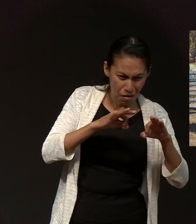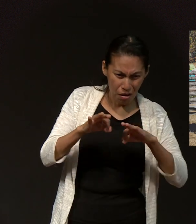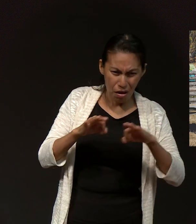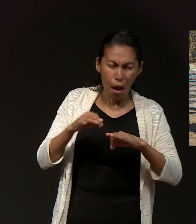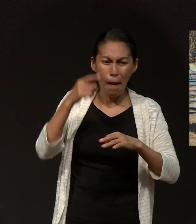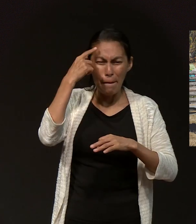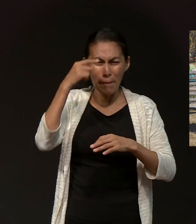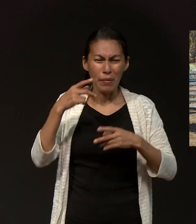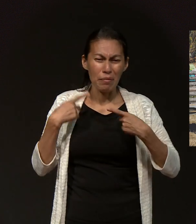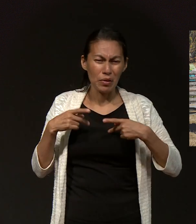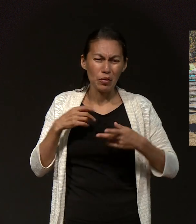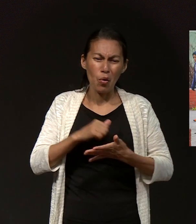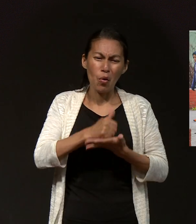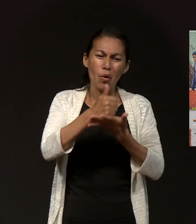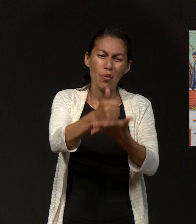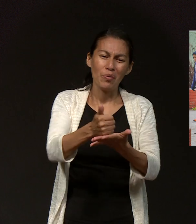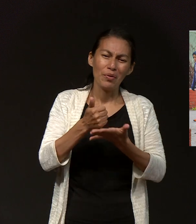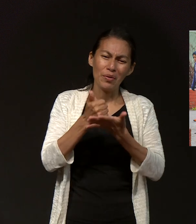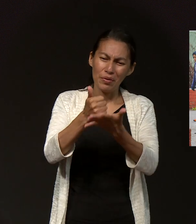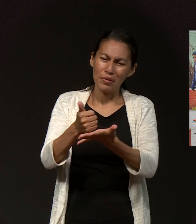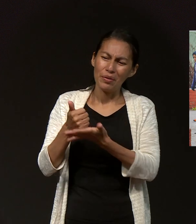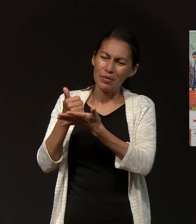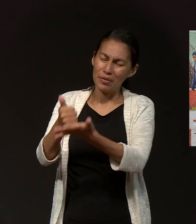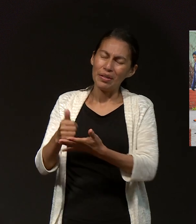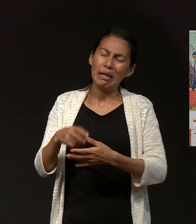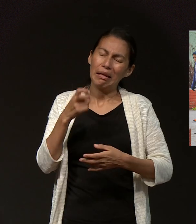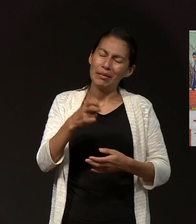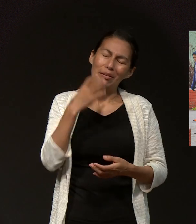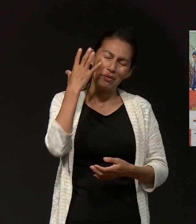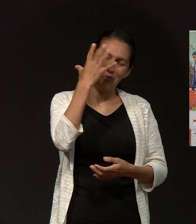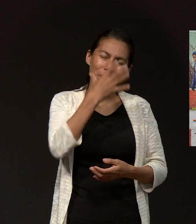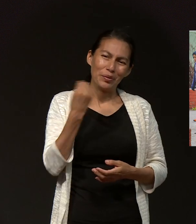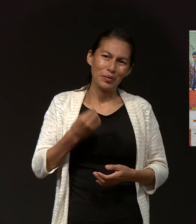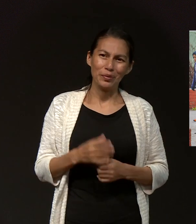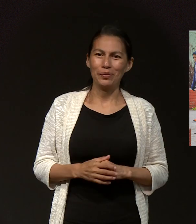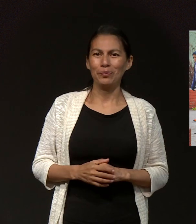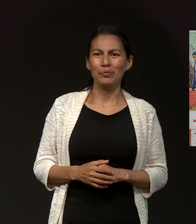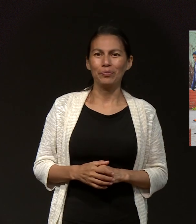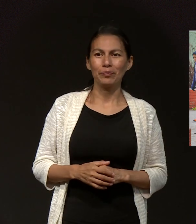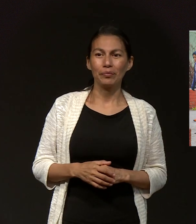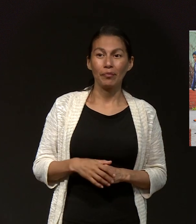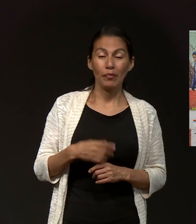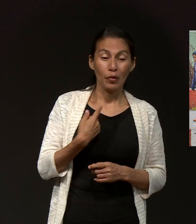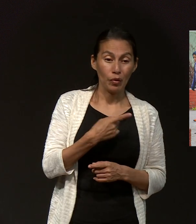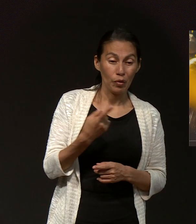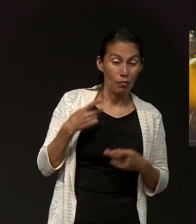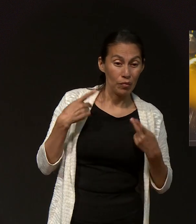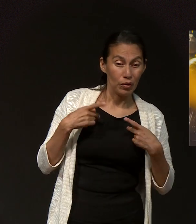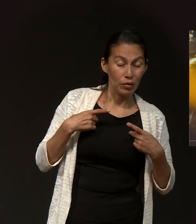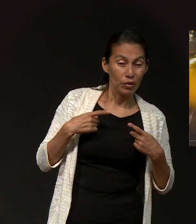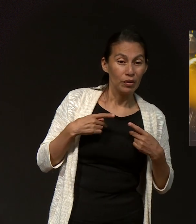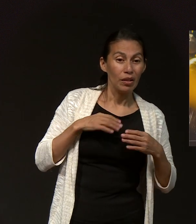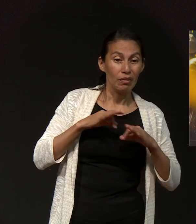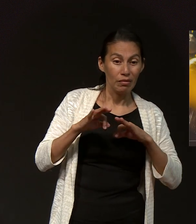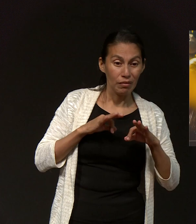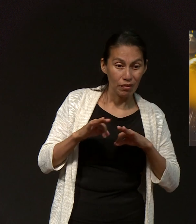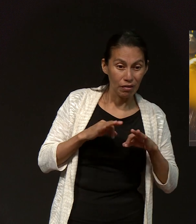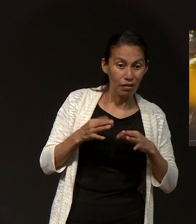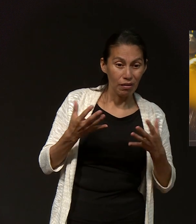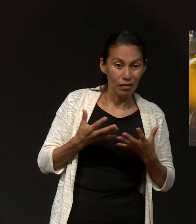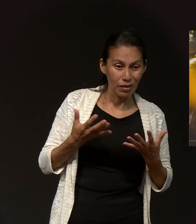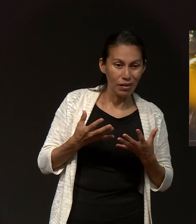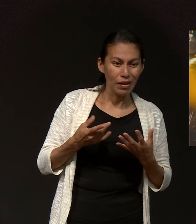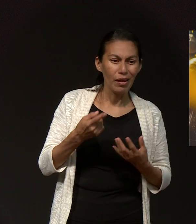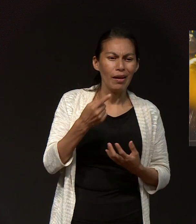hacen físicamente para bendecir a una persona. No se queda en lo teórico, sino allí hemos encontrado y los chicos nos han dicho, allí le